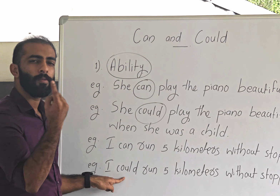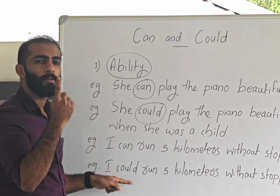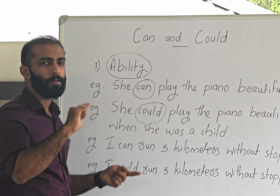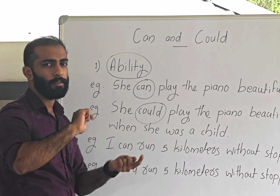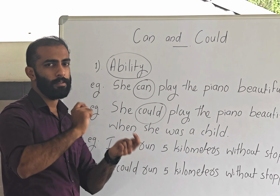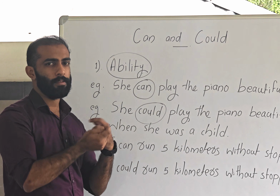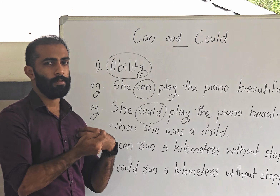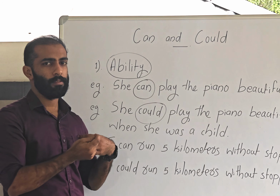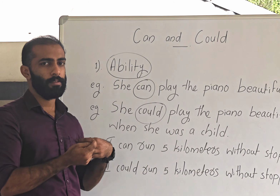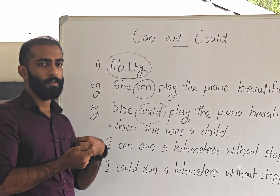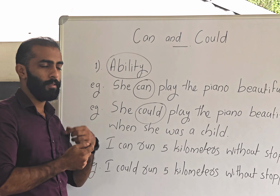അർത്ഥം?